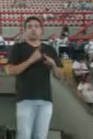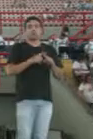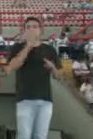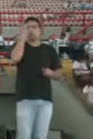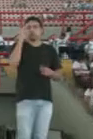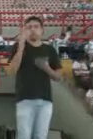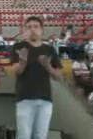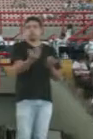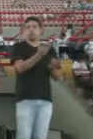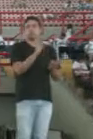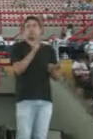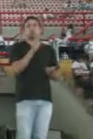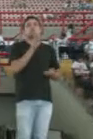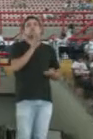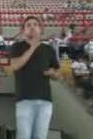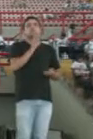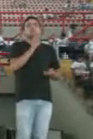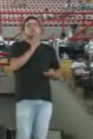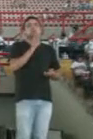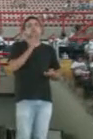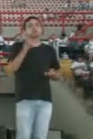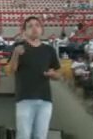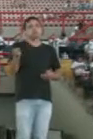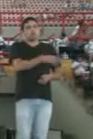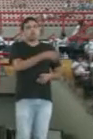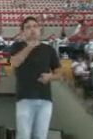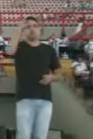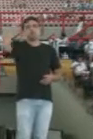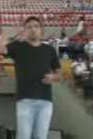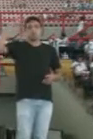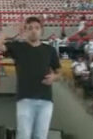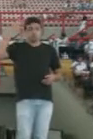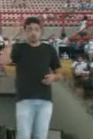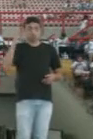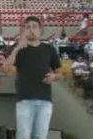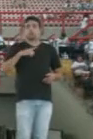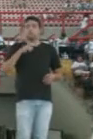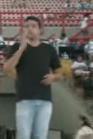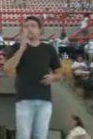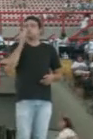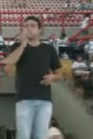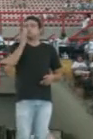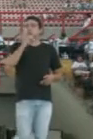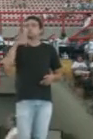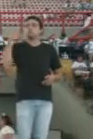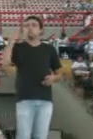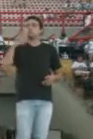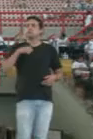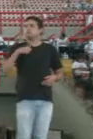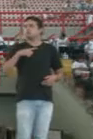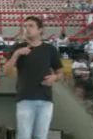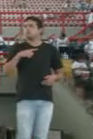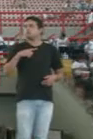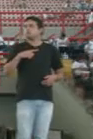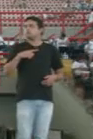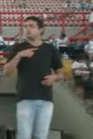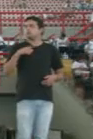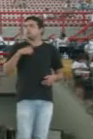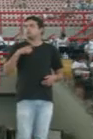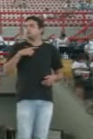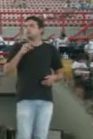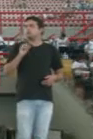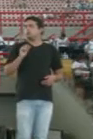mais jovem só conhece as grandes composições, que é aquela música que é sucesso, que